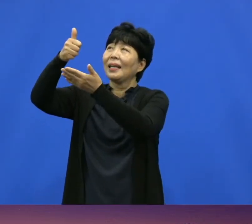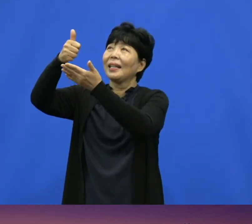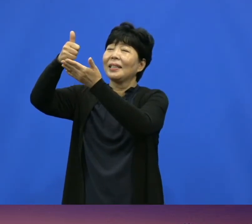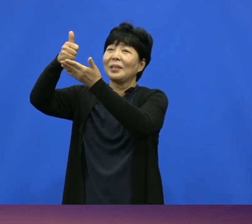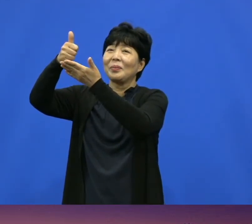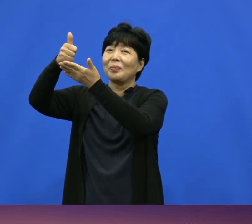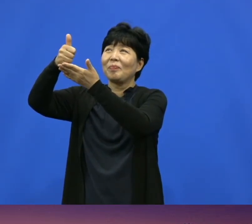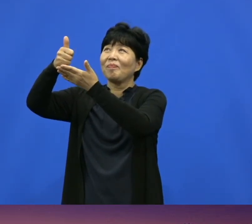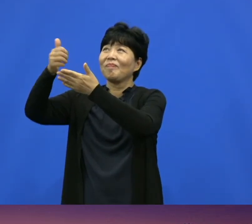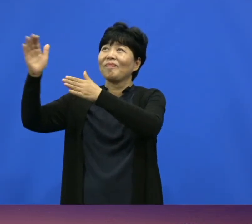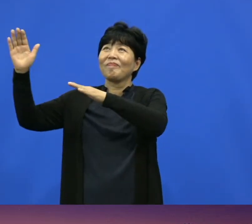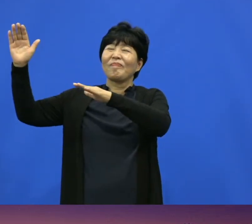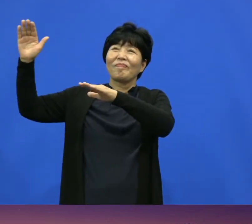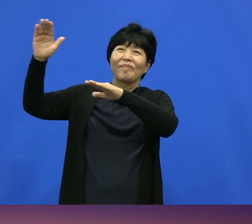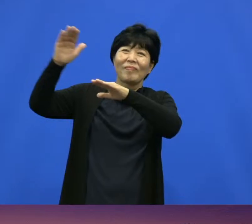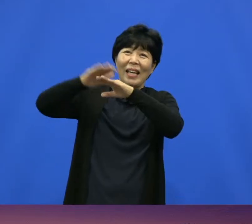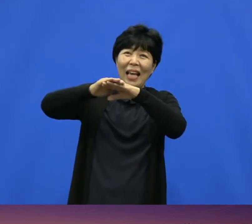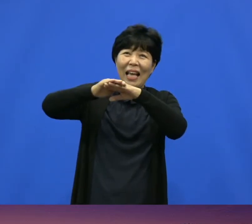닿는 순간 달라져요.